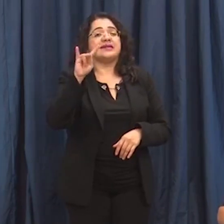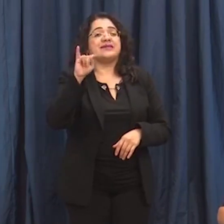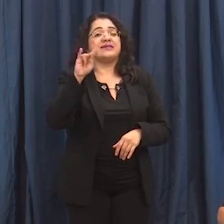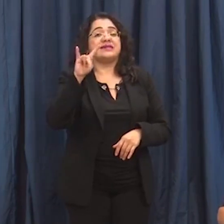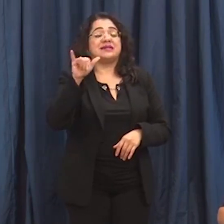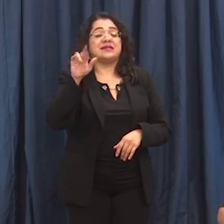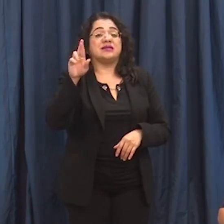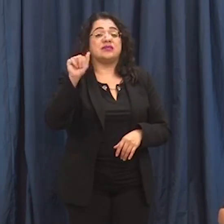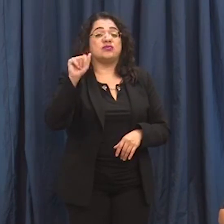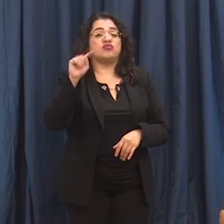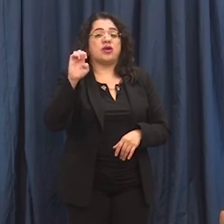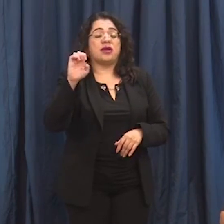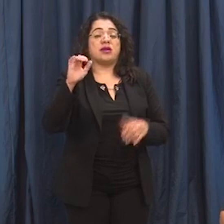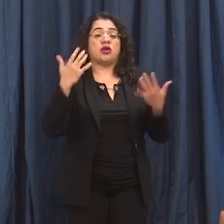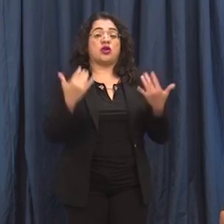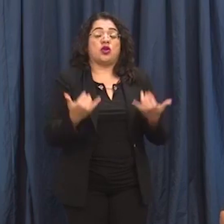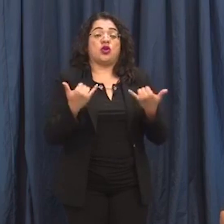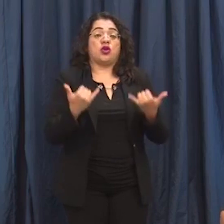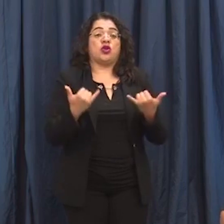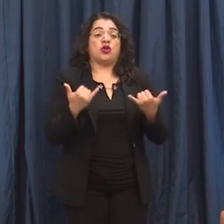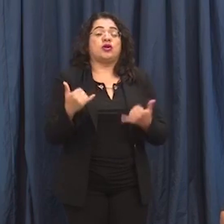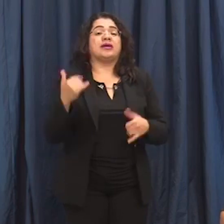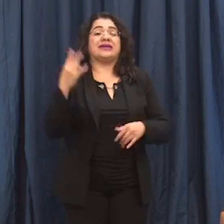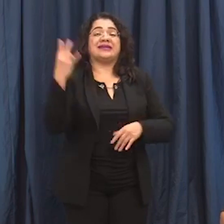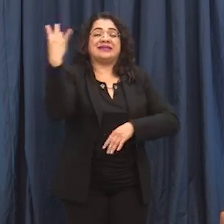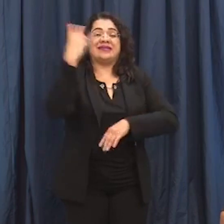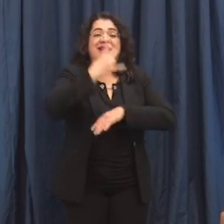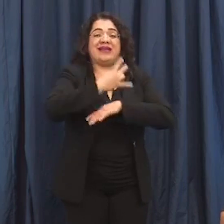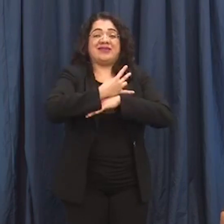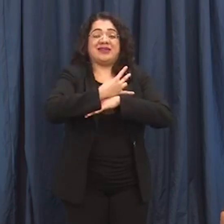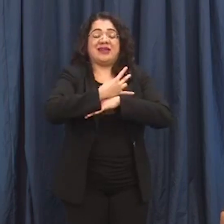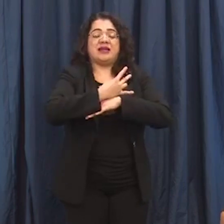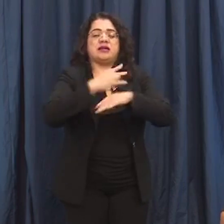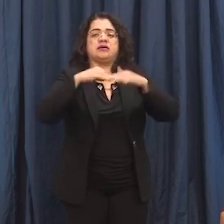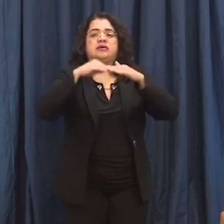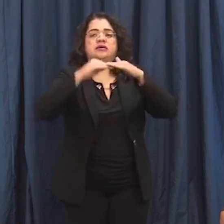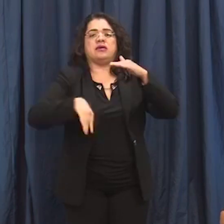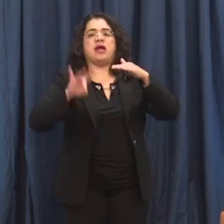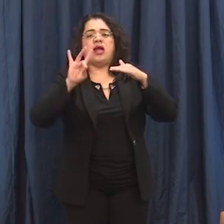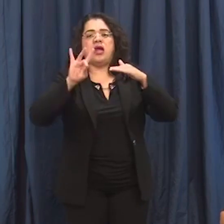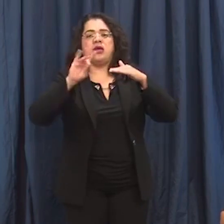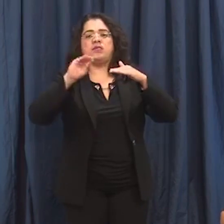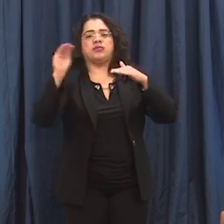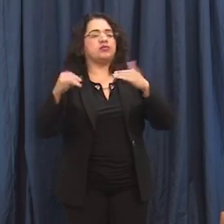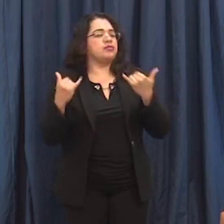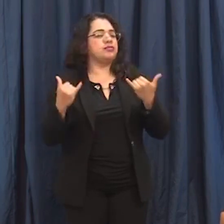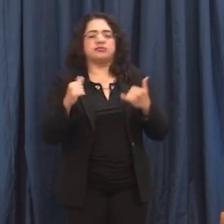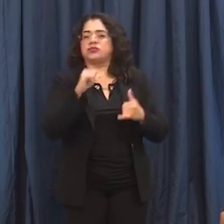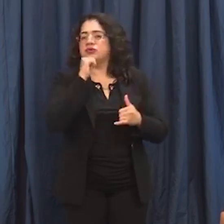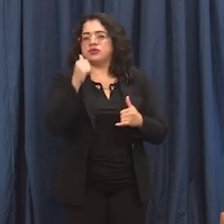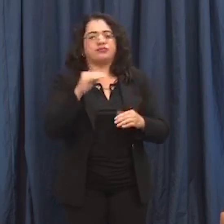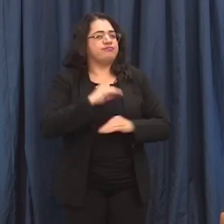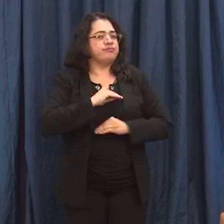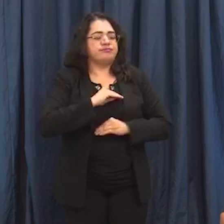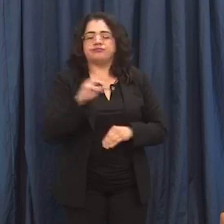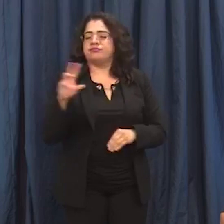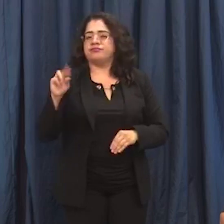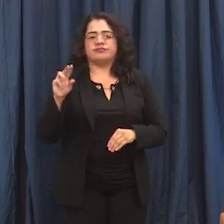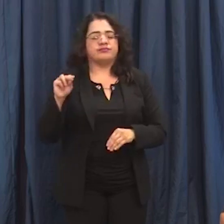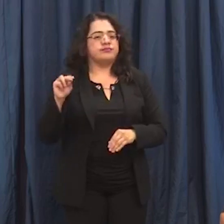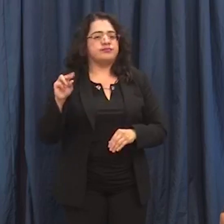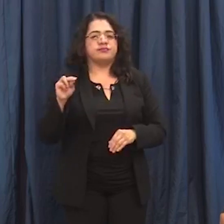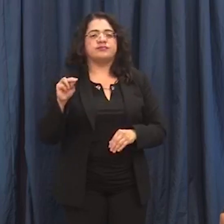positividad por 7 días menos del 8%. La capacidad de pruebas tiene que seguir